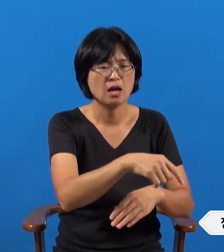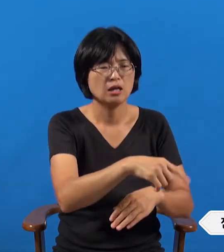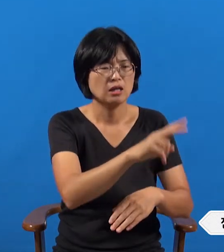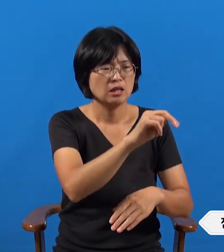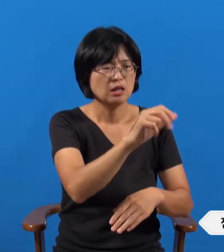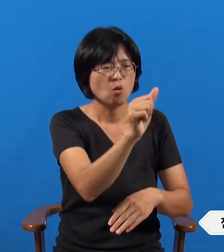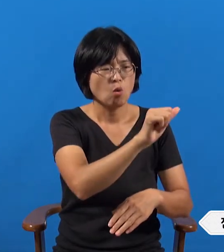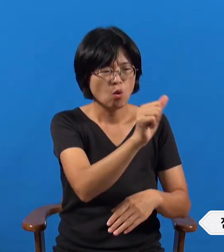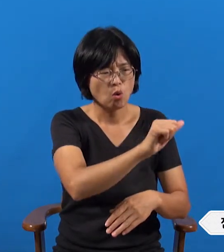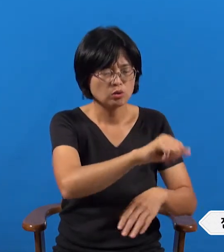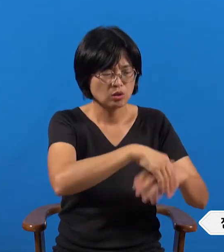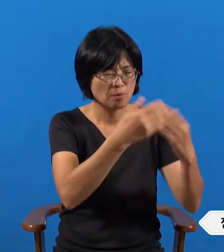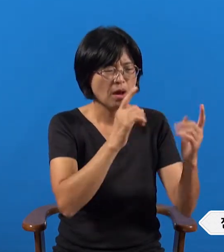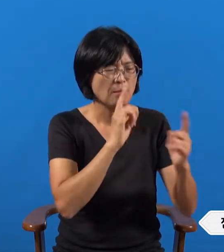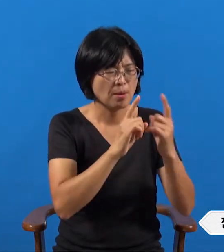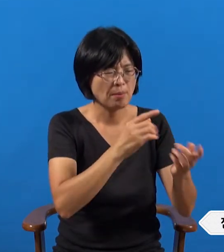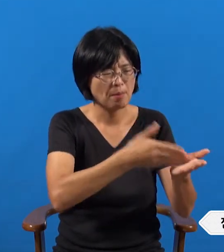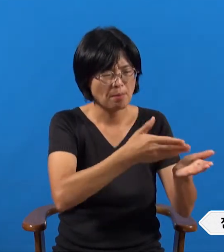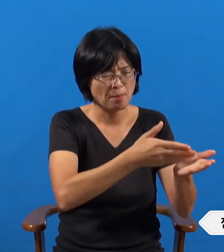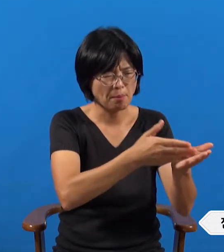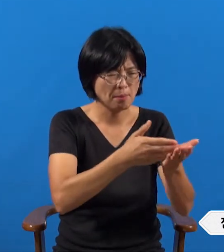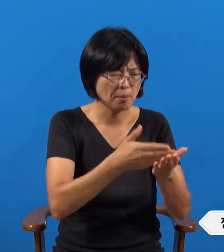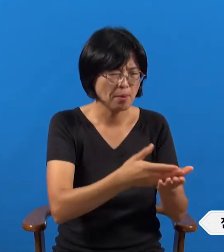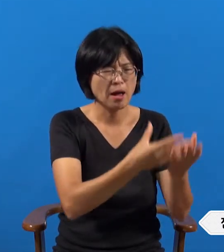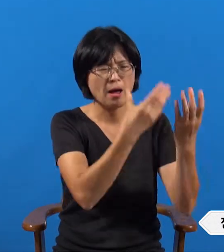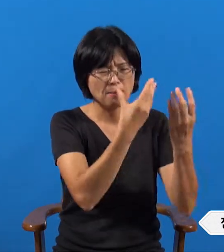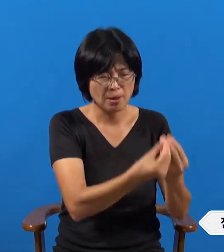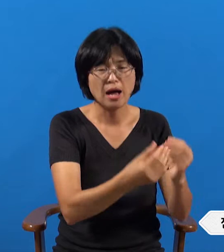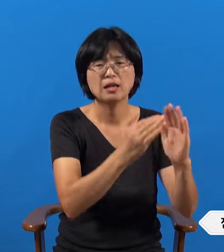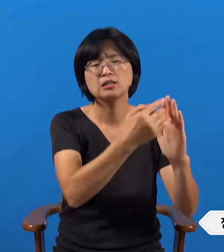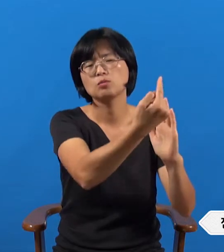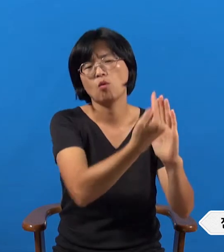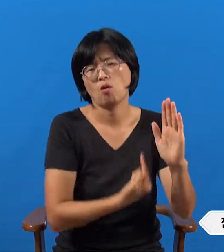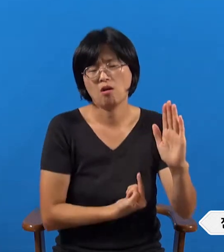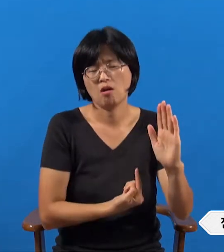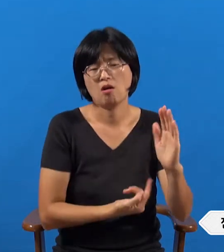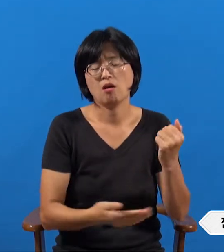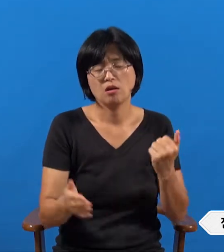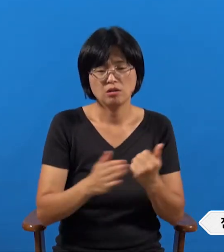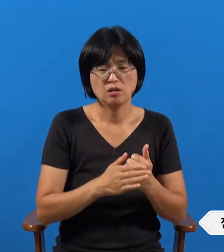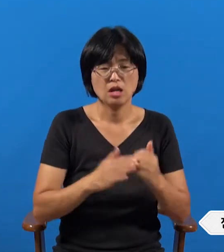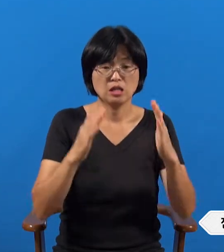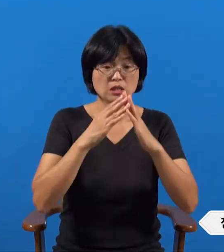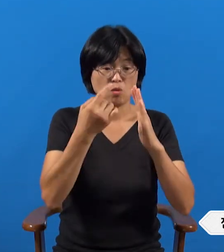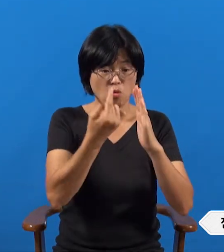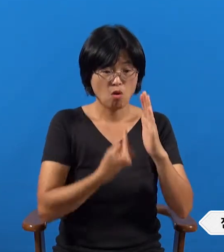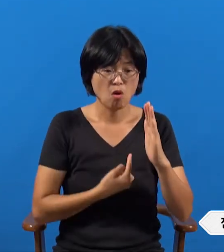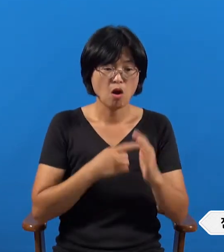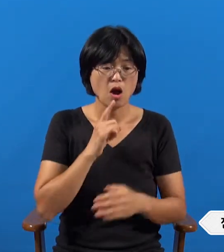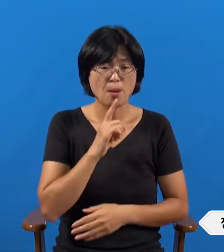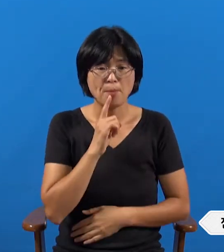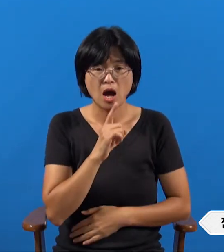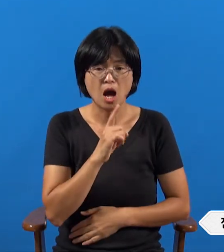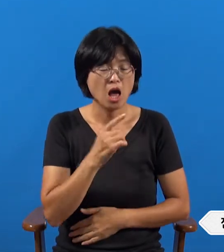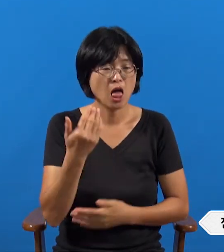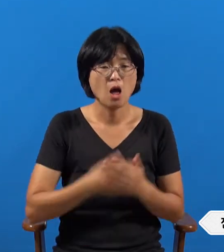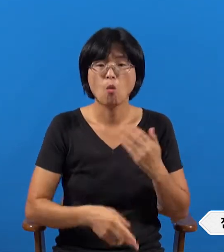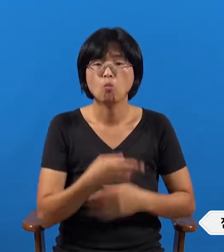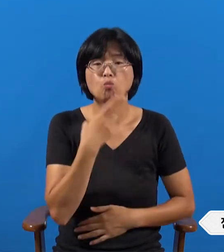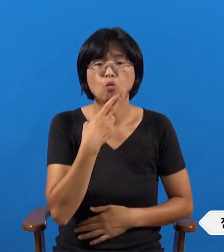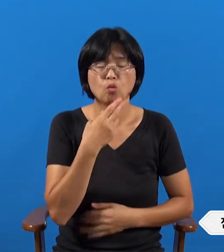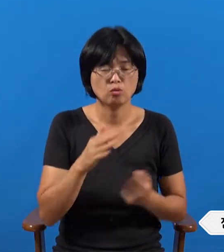밖에서 25,000마디의 말을 다 하고 집에 들어온다고 합니다. 그런 집에 오니까 할 말이